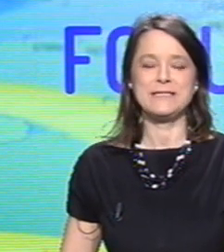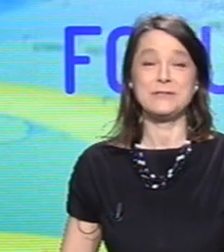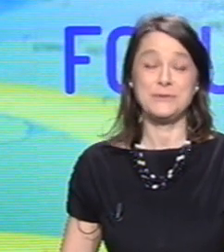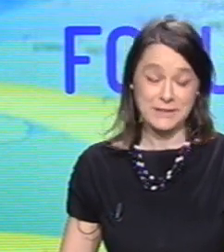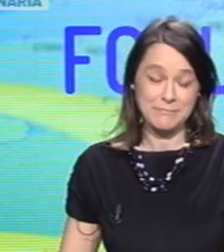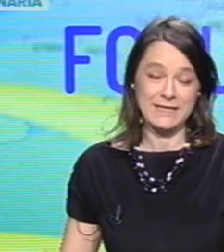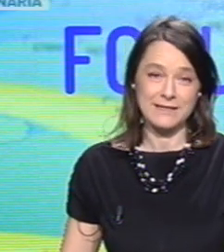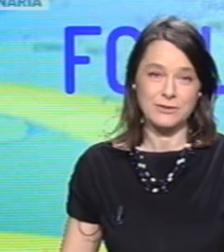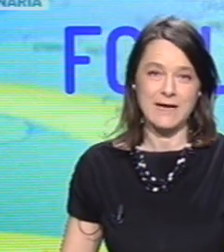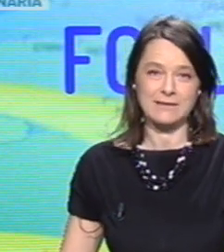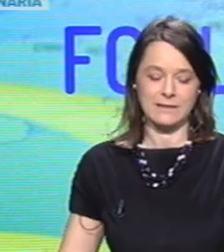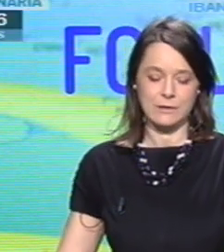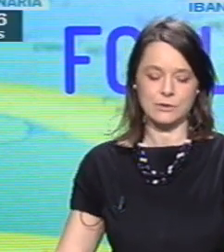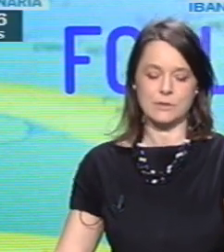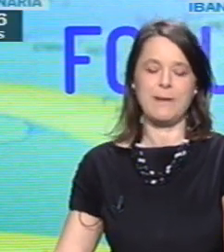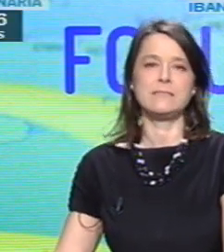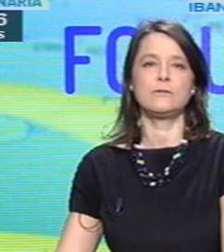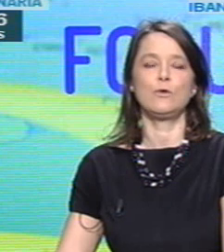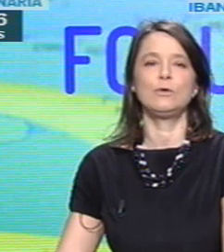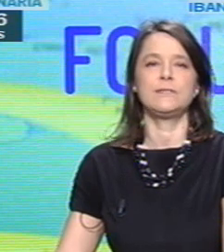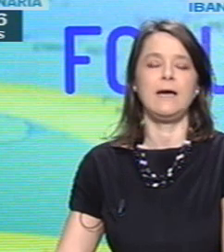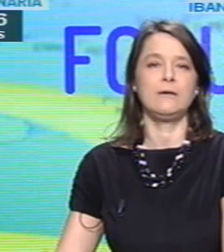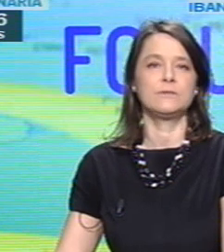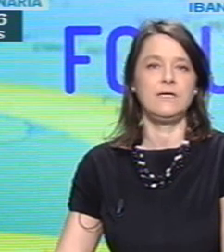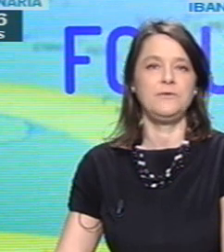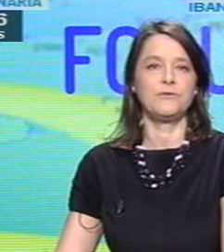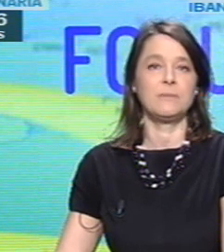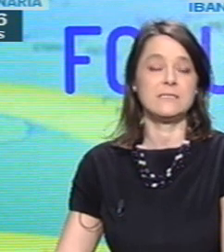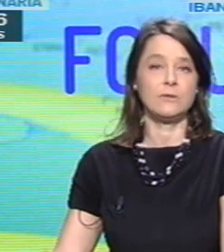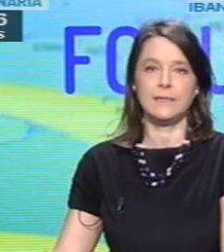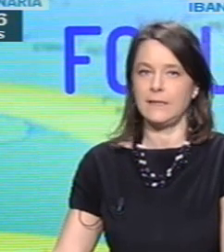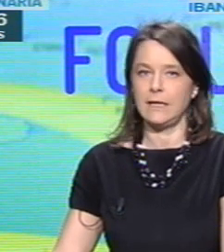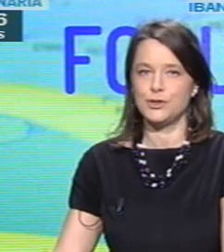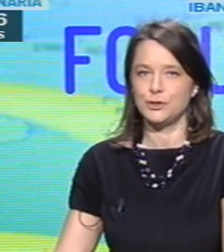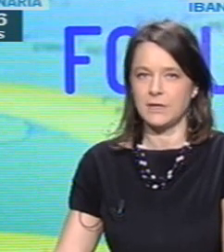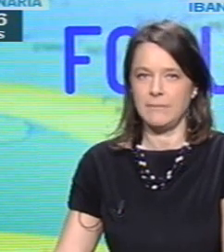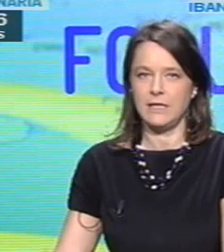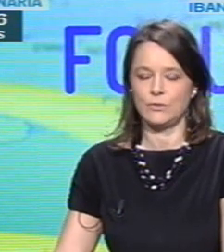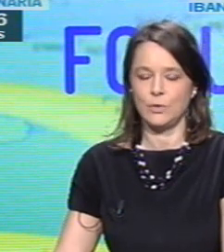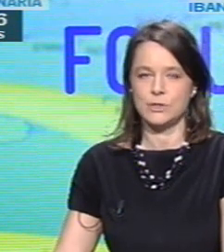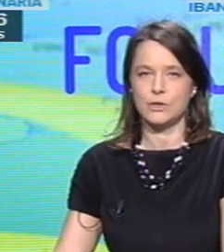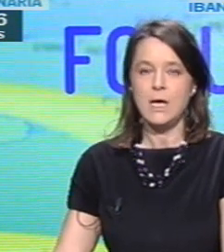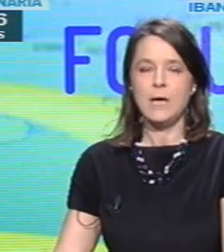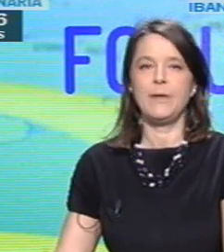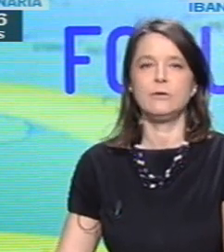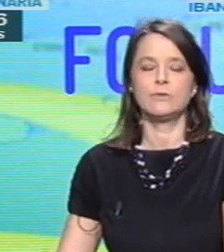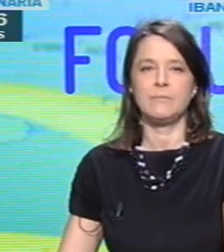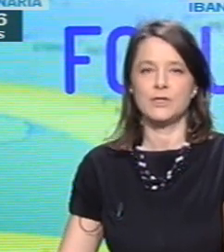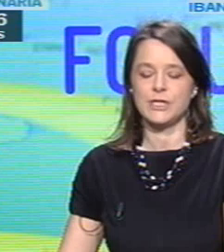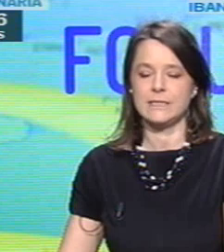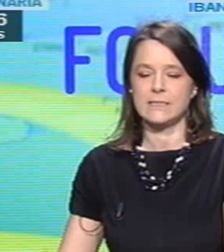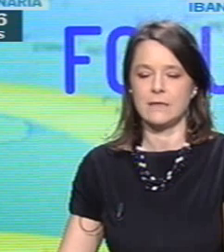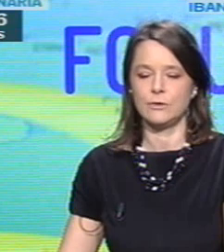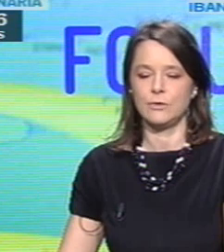voi telespettatori, ben ritrovati nel nostro spazio quotidiano dell'informazione e dell'aggiornamento in questo periodo